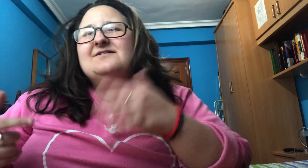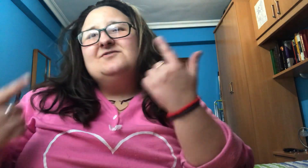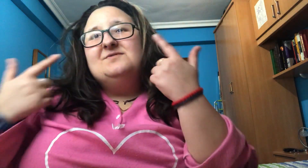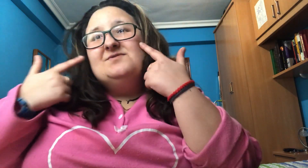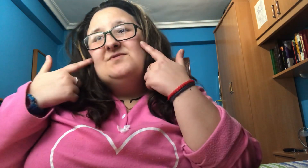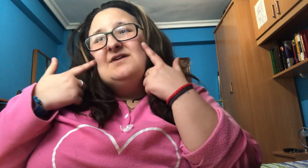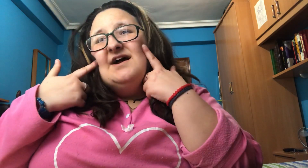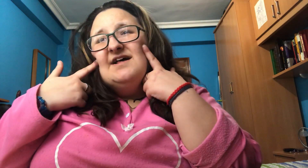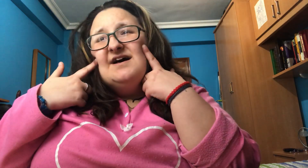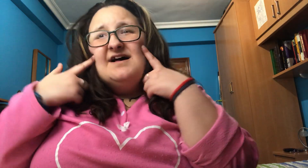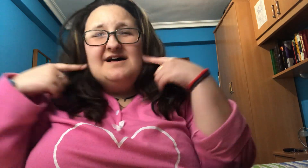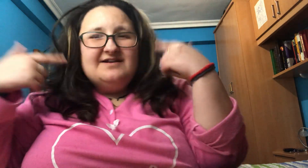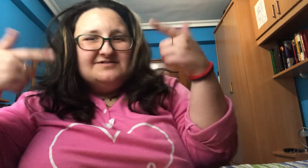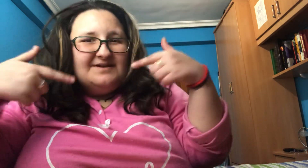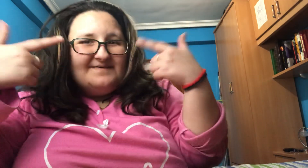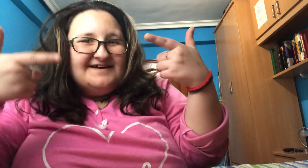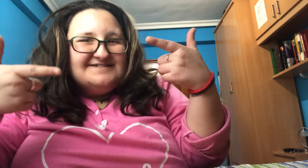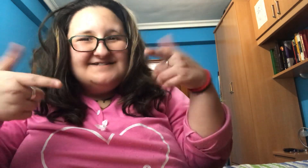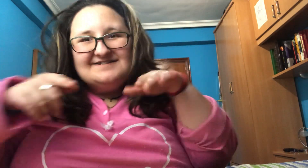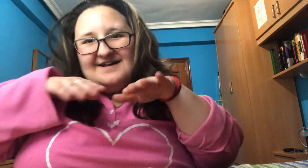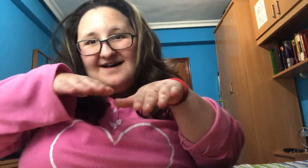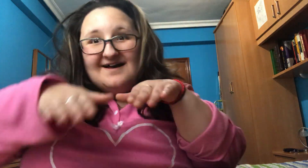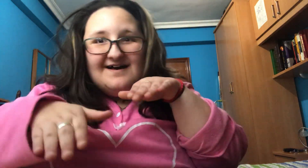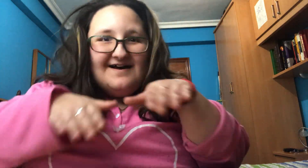Yo veo tu cara en los demás.